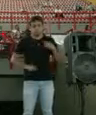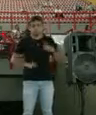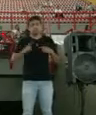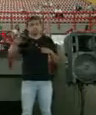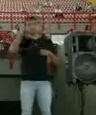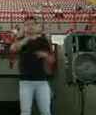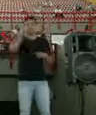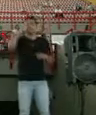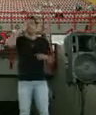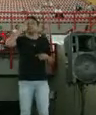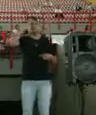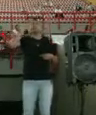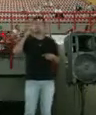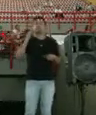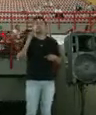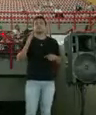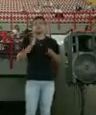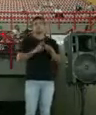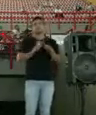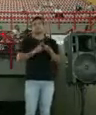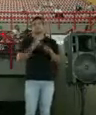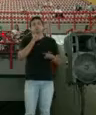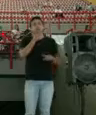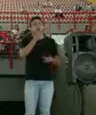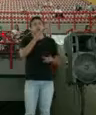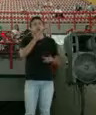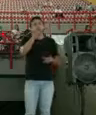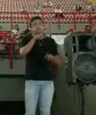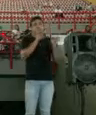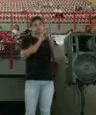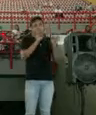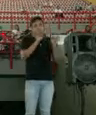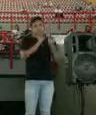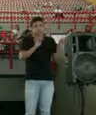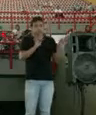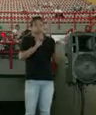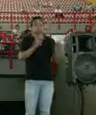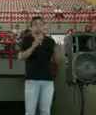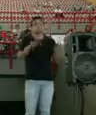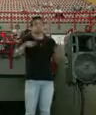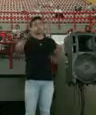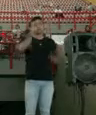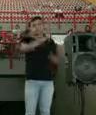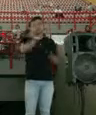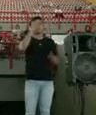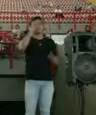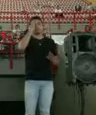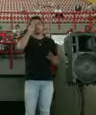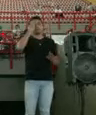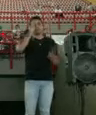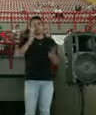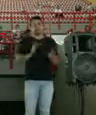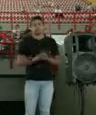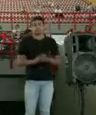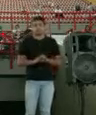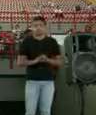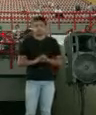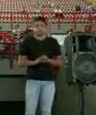vai entender agora por que que homem é simples de você entender suas